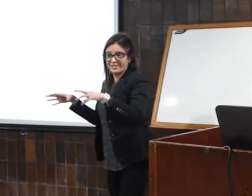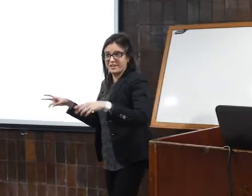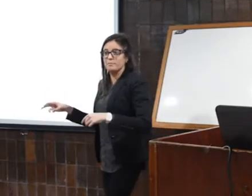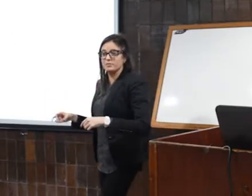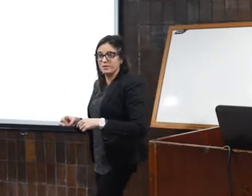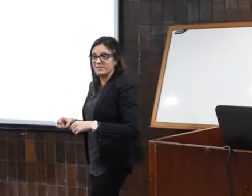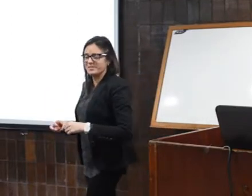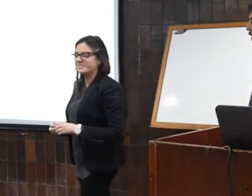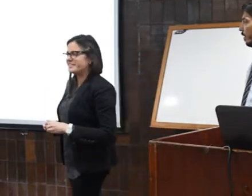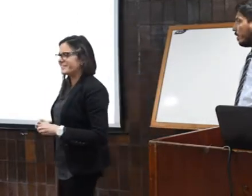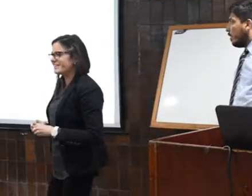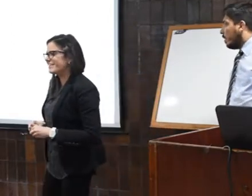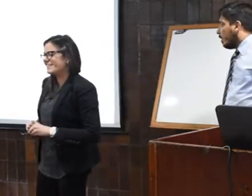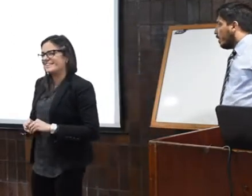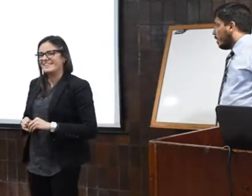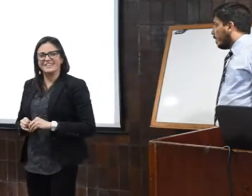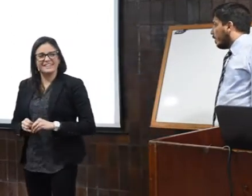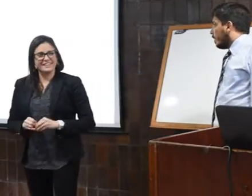a